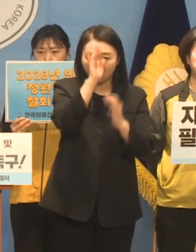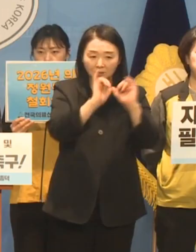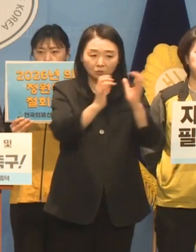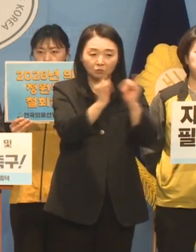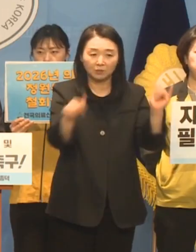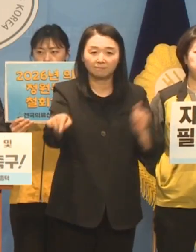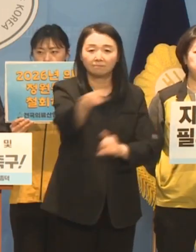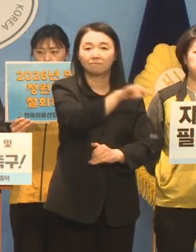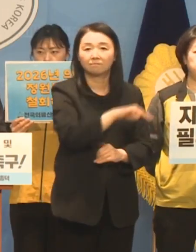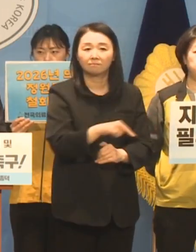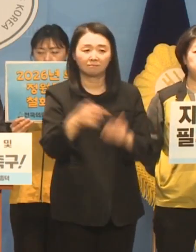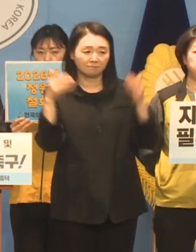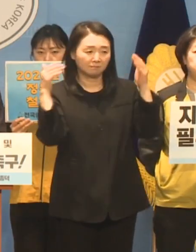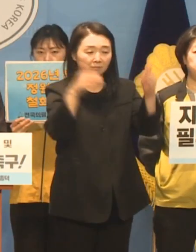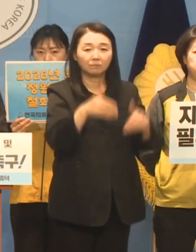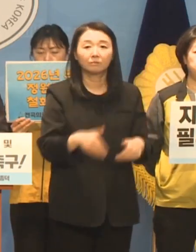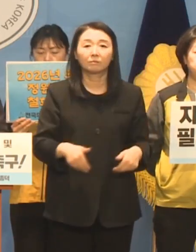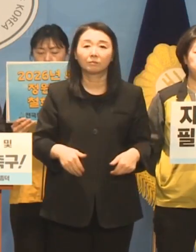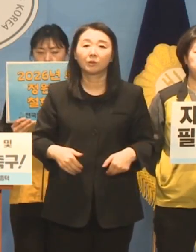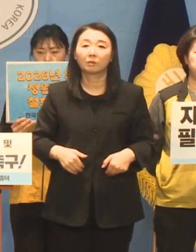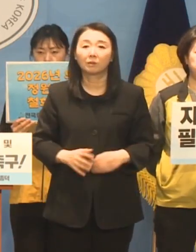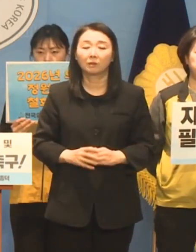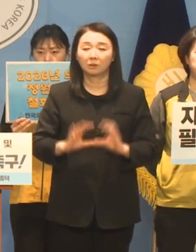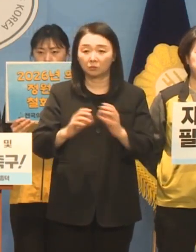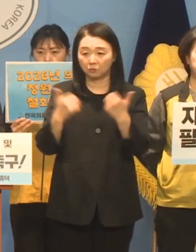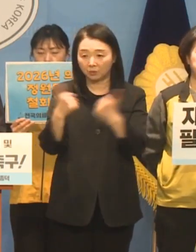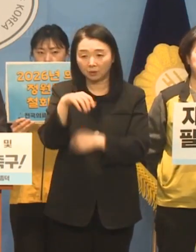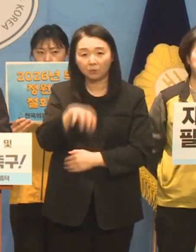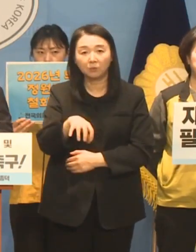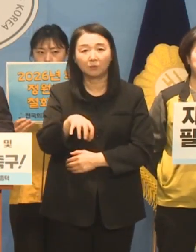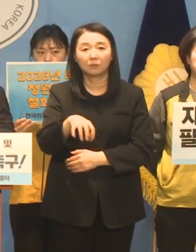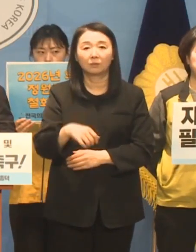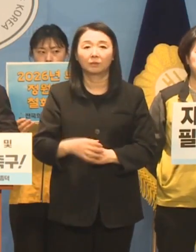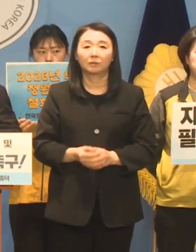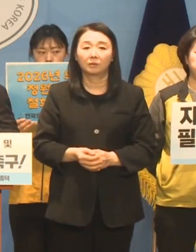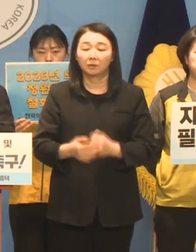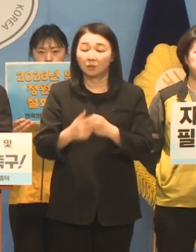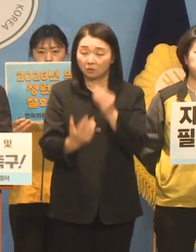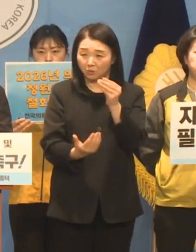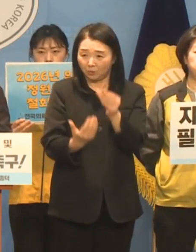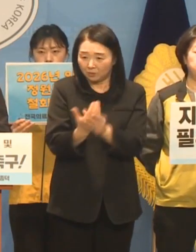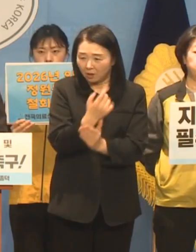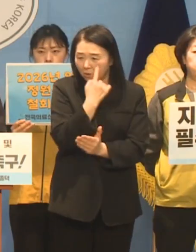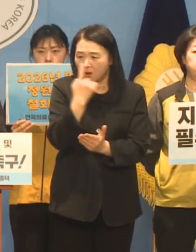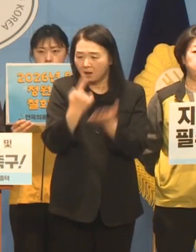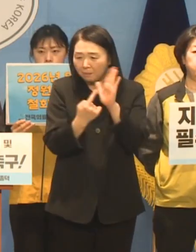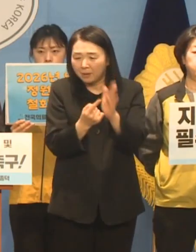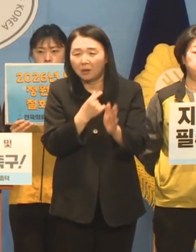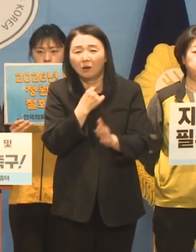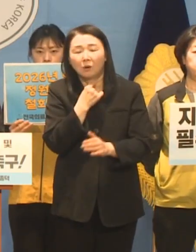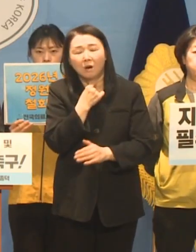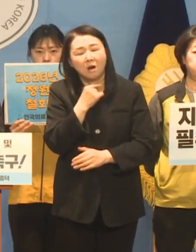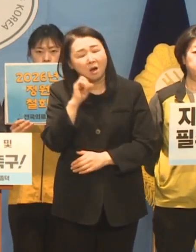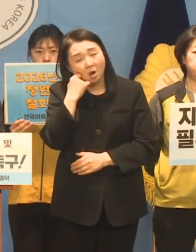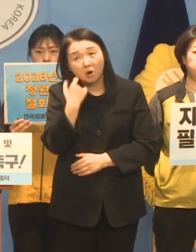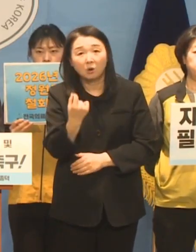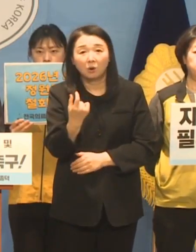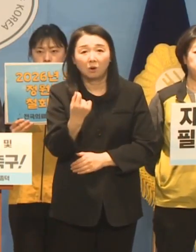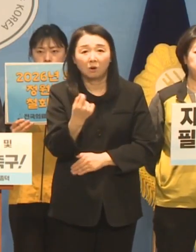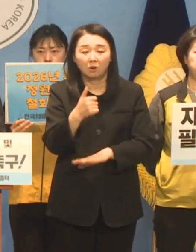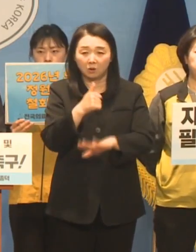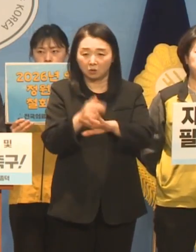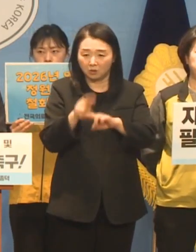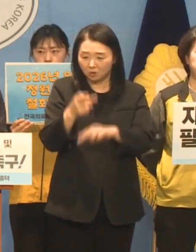국민에게 시선을 돌렸으면 좋겠습니다. 현재 국회에는 의료사고 입증을 하기 힘들어서 의료공백으로 피해를